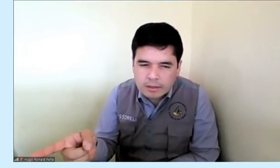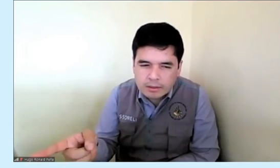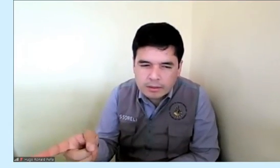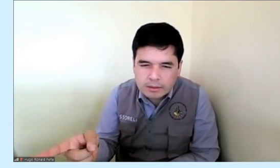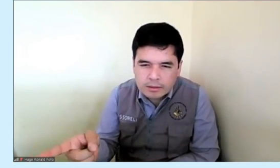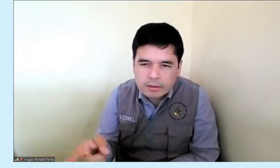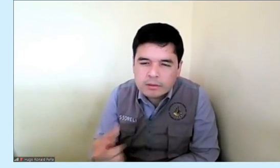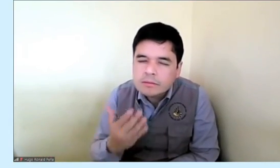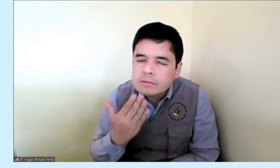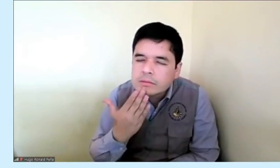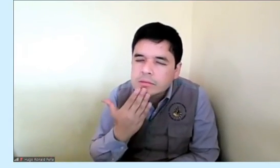¿Quiénes?